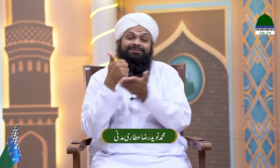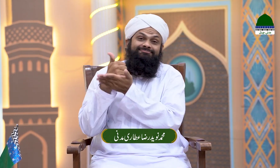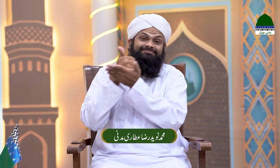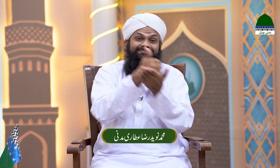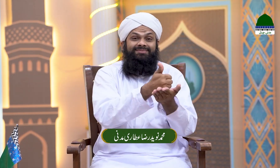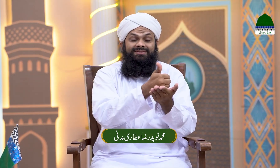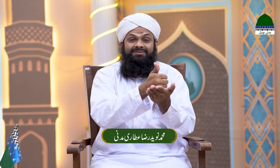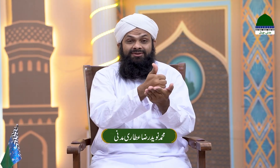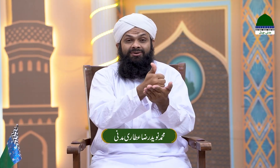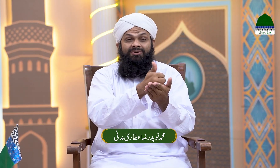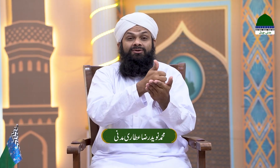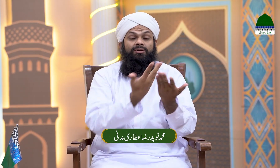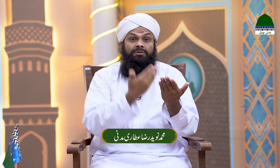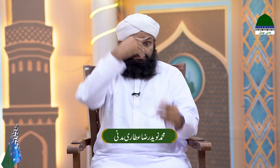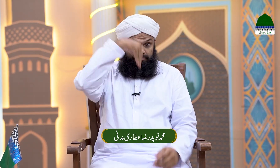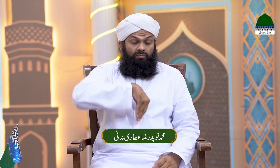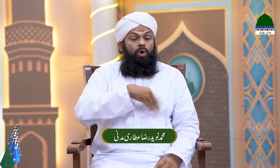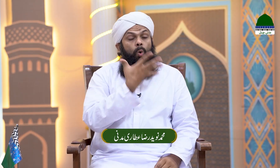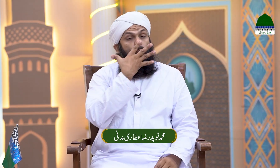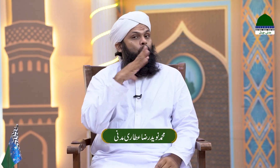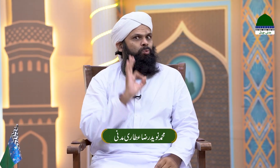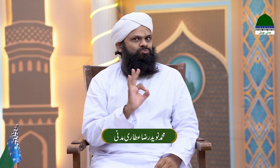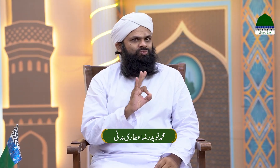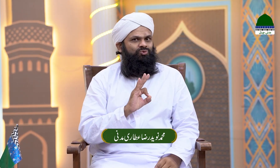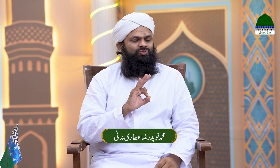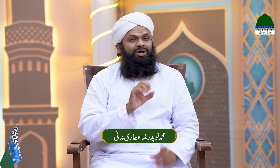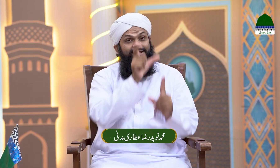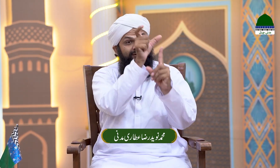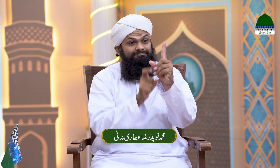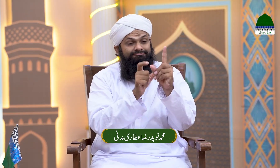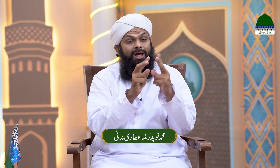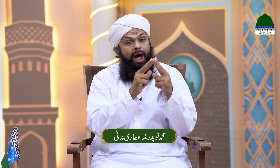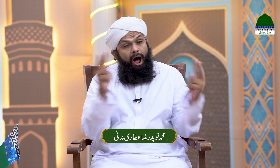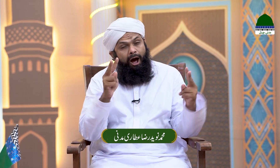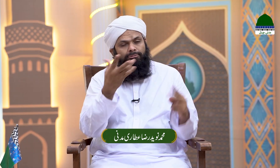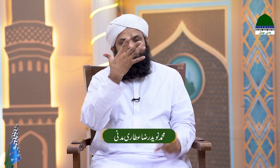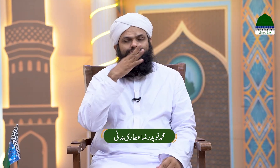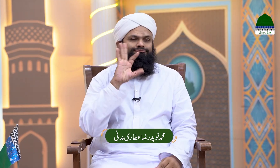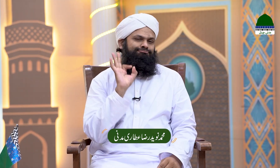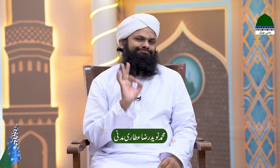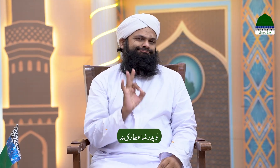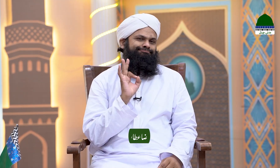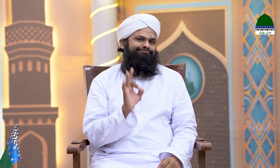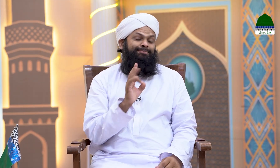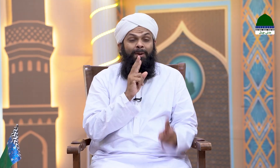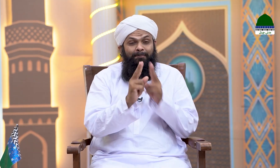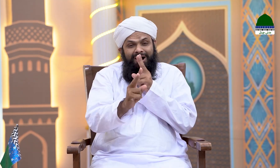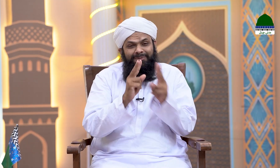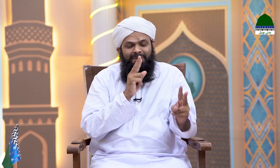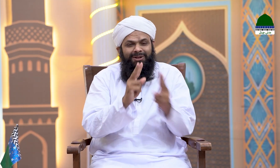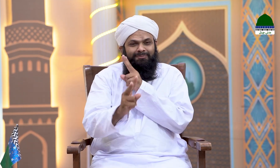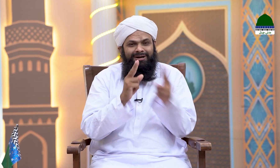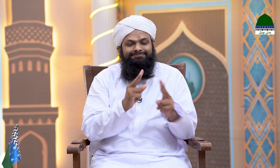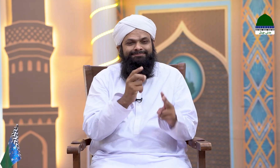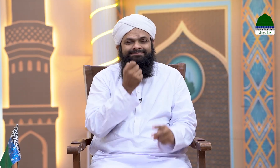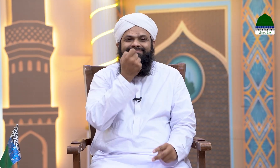ظاہری حسن بھی عطا فرمایا ہے، باطنی حسن بھی عطا فرمایا ہے، اخلاق اور کردار کا حسن بھی حضور علیہ السلام کو سب